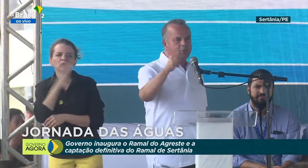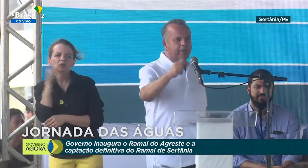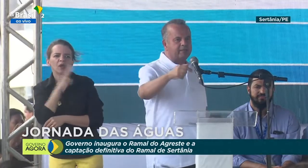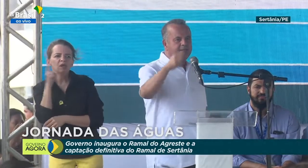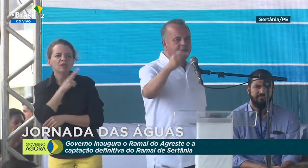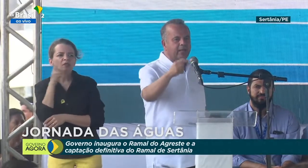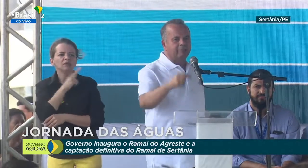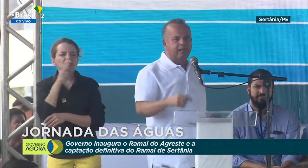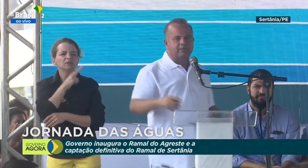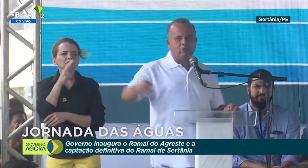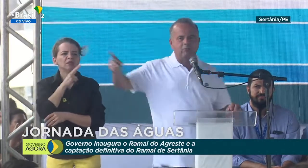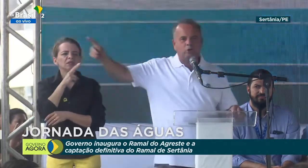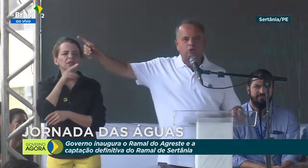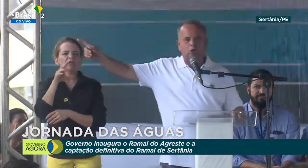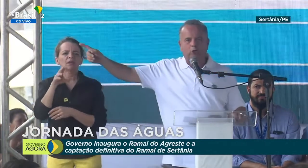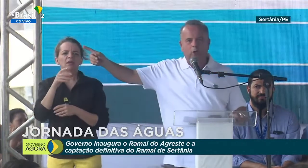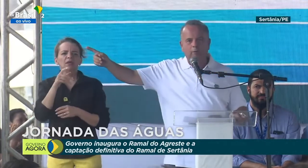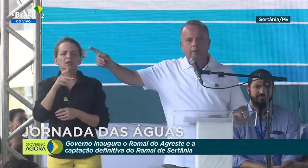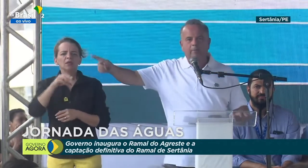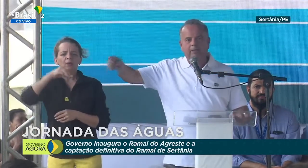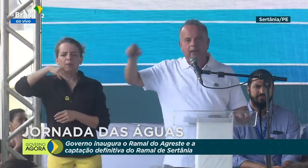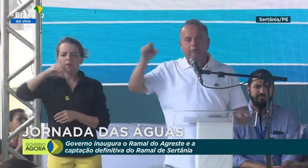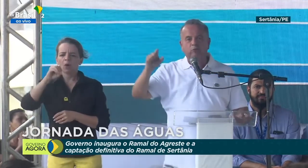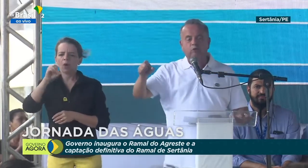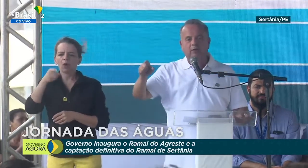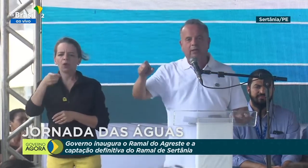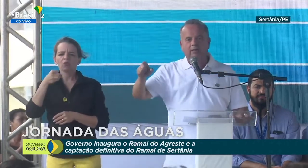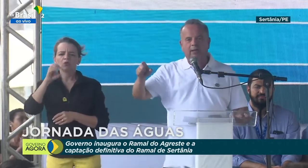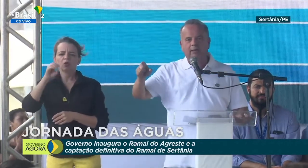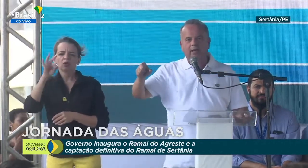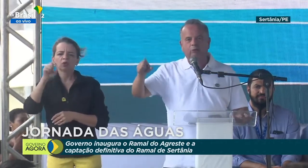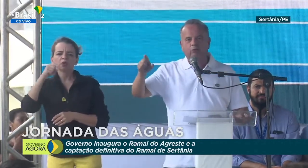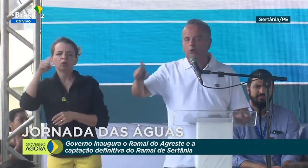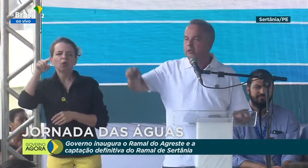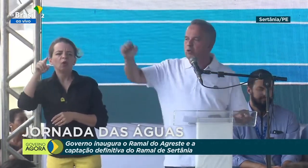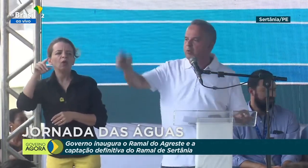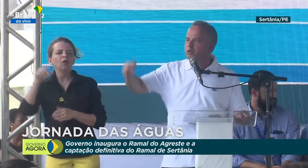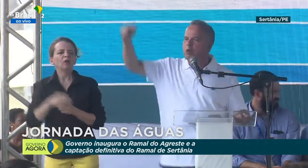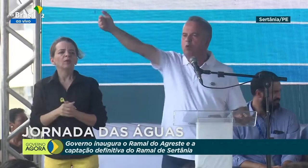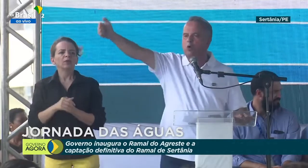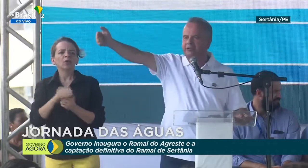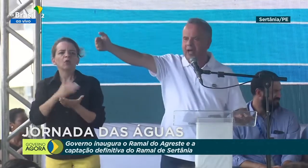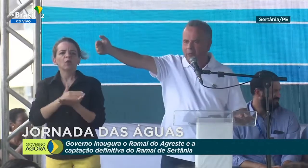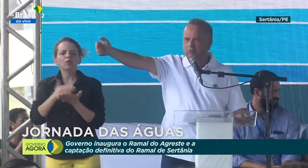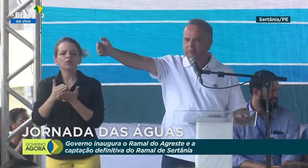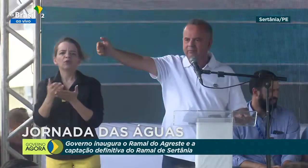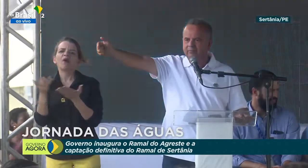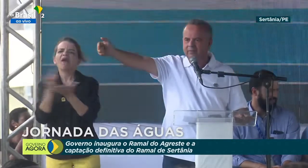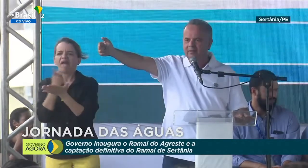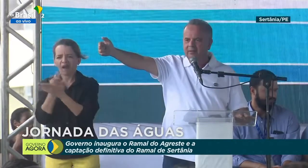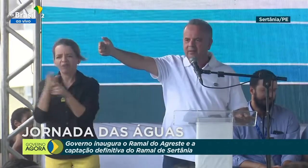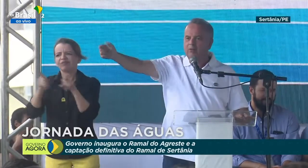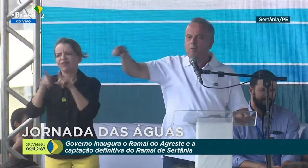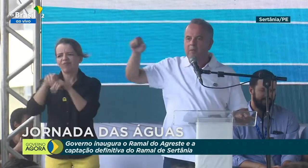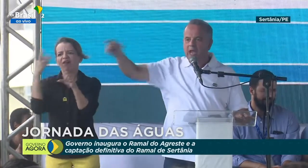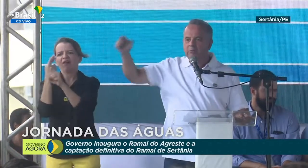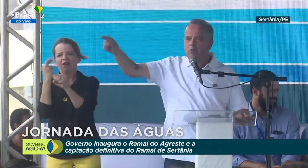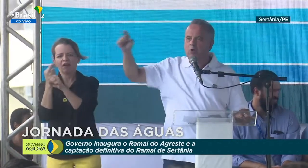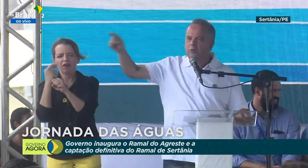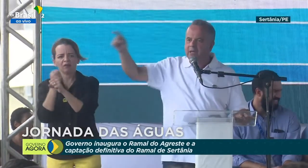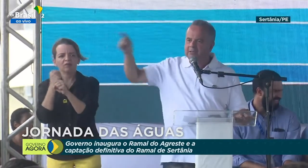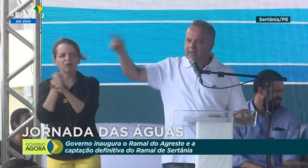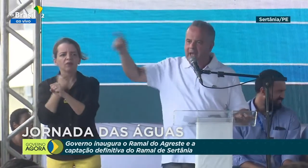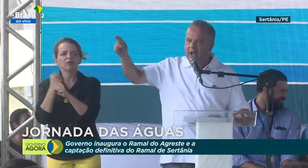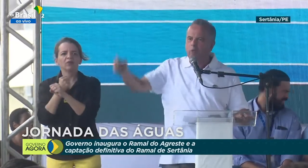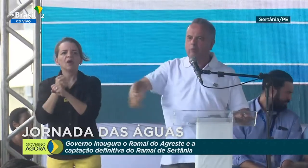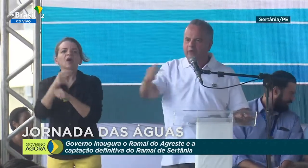de prospecção e captação em Moxotó, para dar funcionalidade à adutora, que começou ao contrário. Então, mesmo